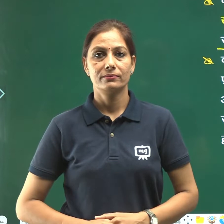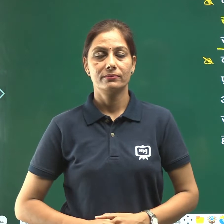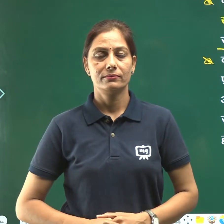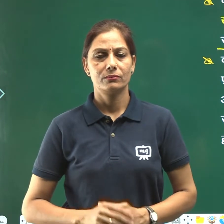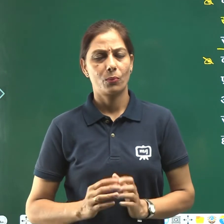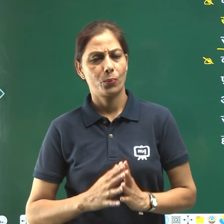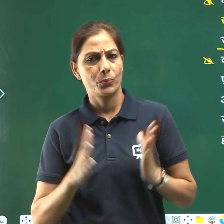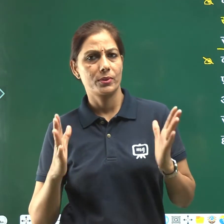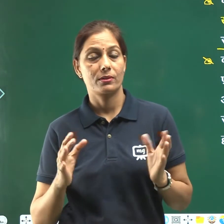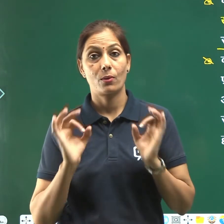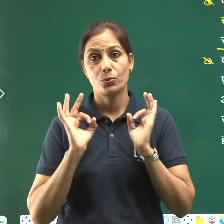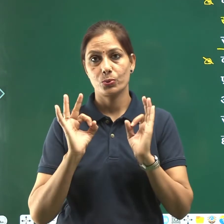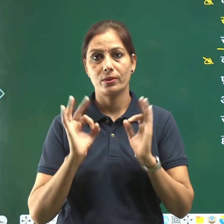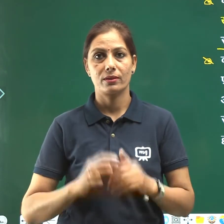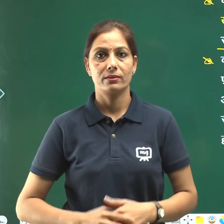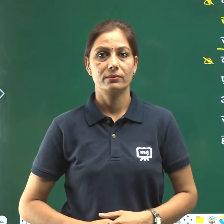कहीं ज्यादा सुंदर है।